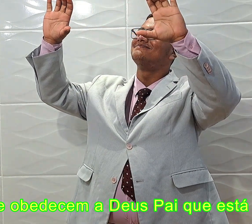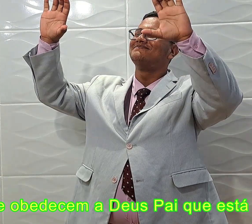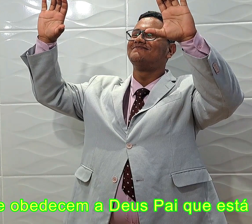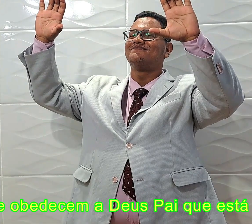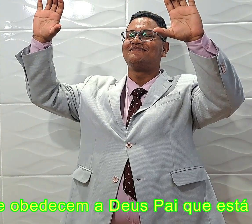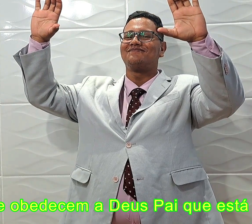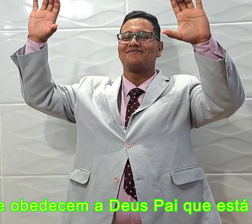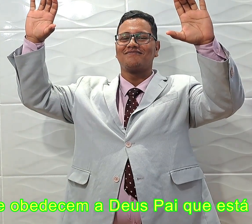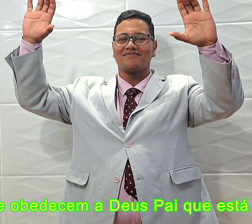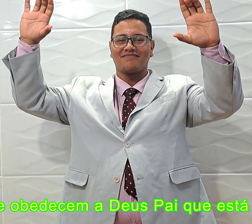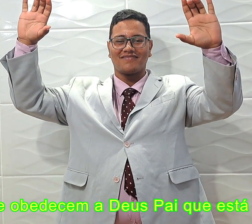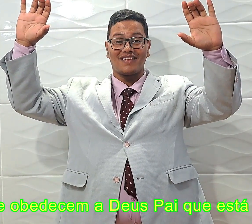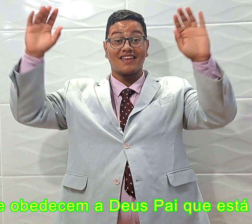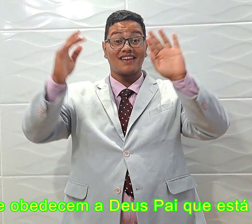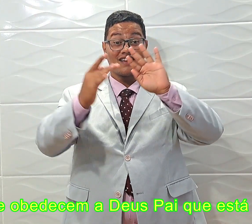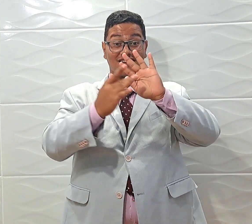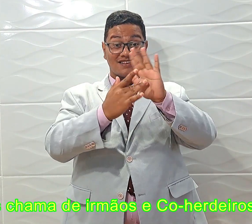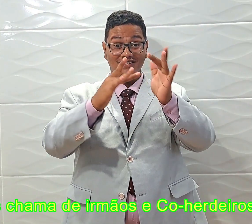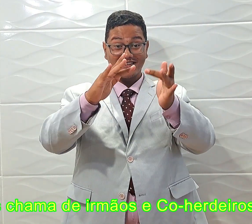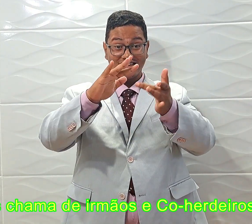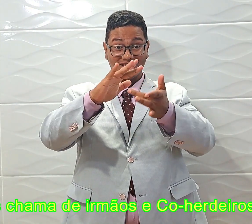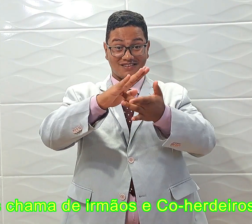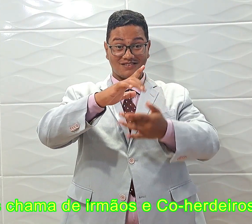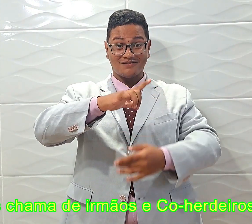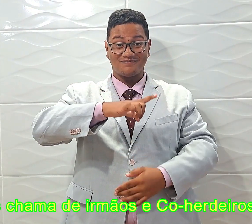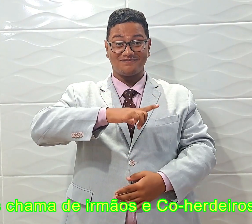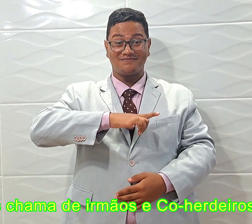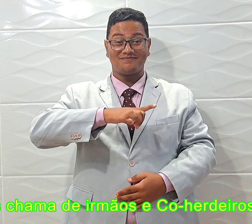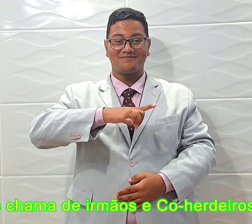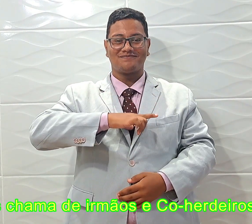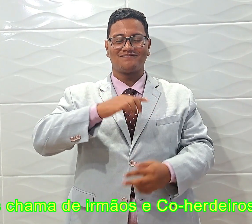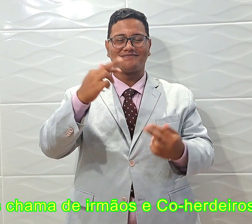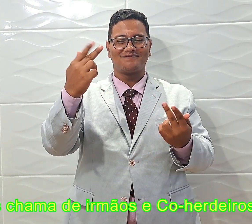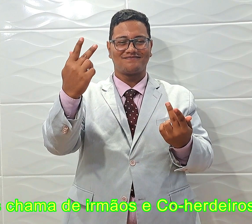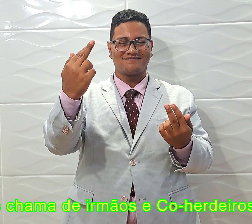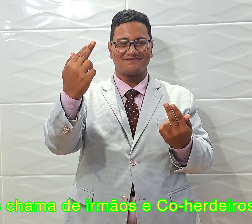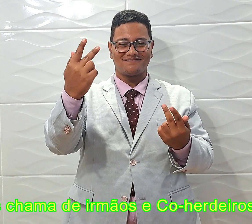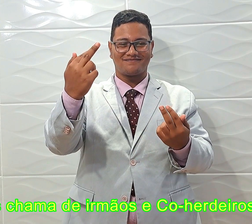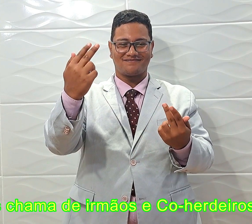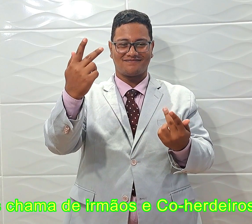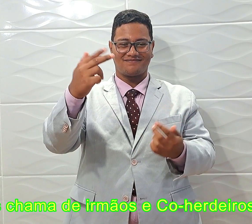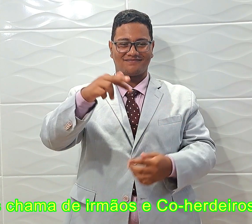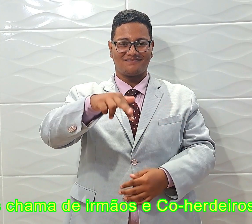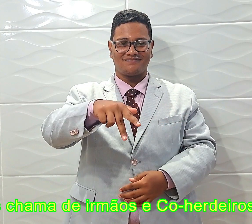nos céus Jesus os chama de